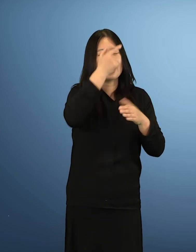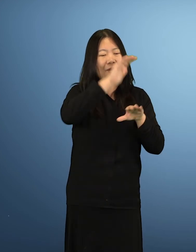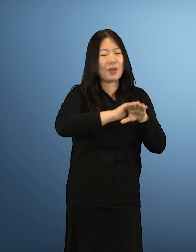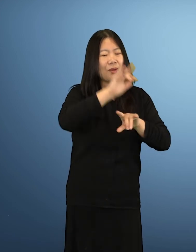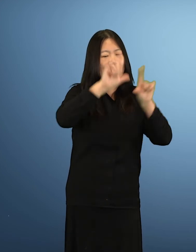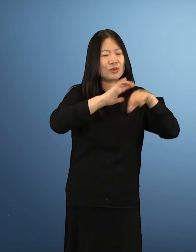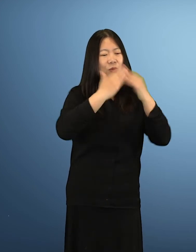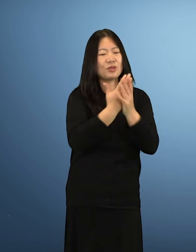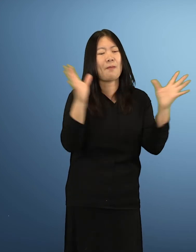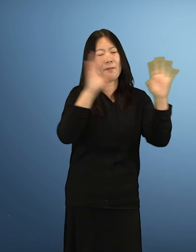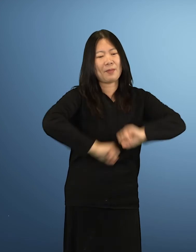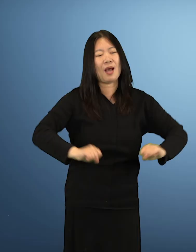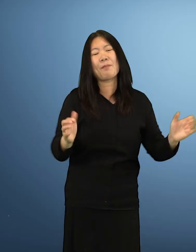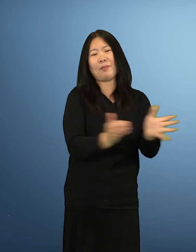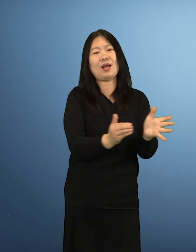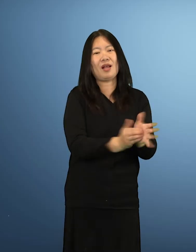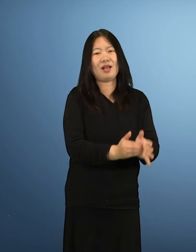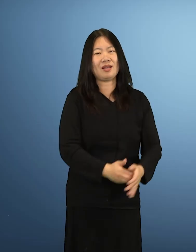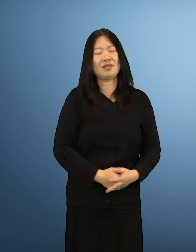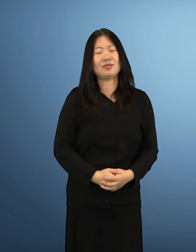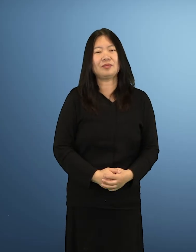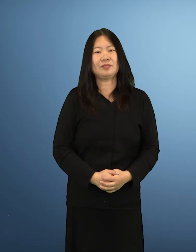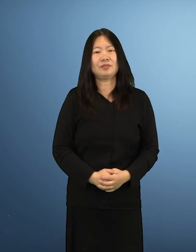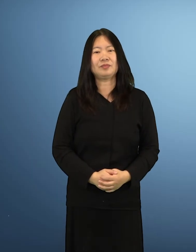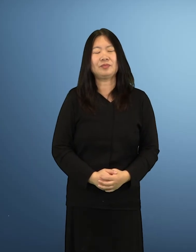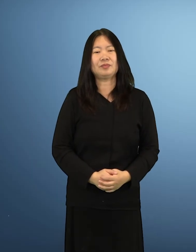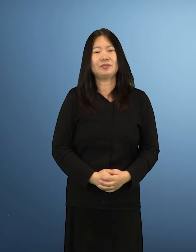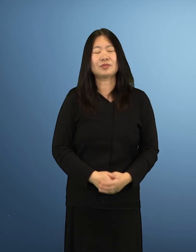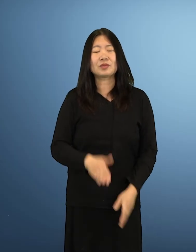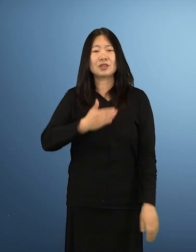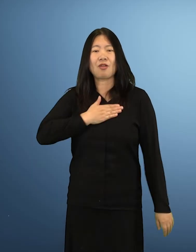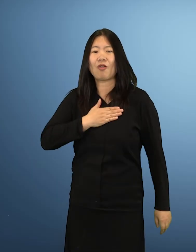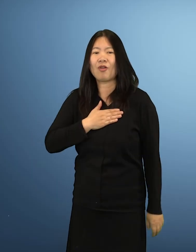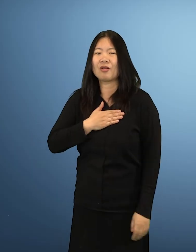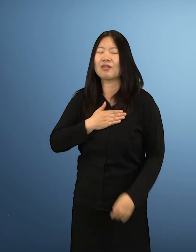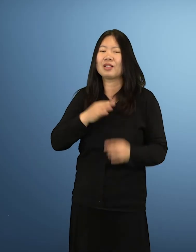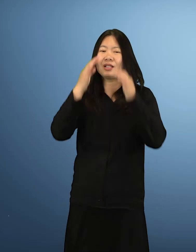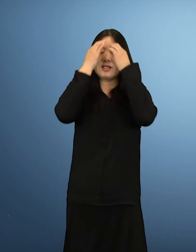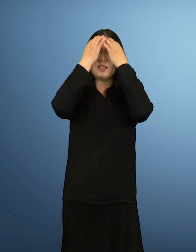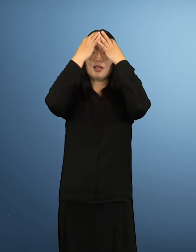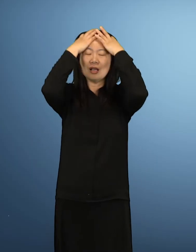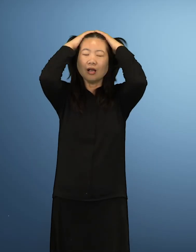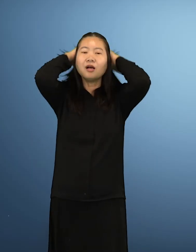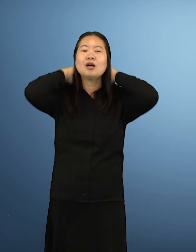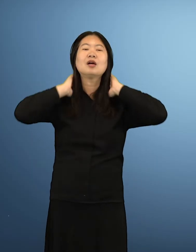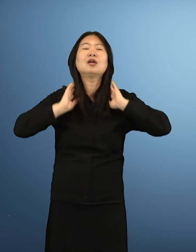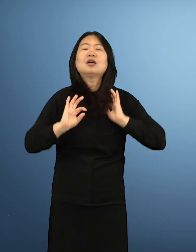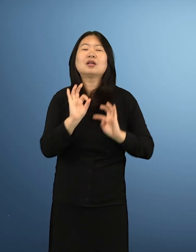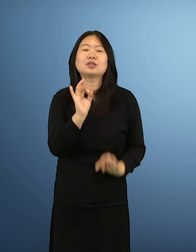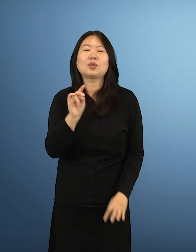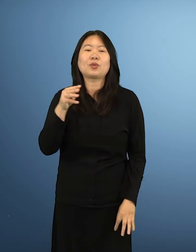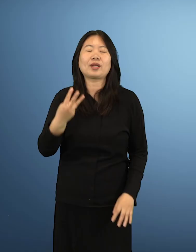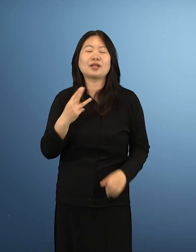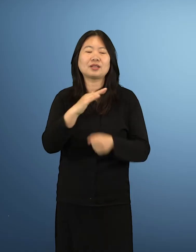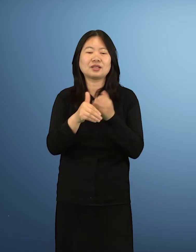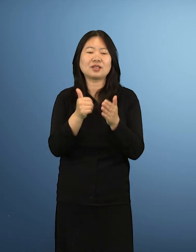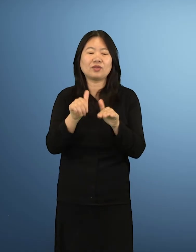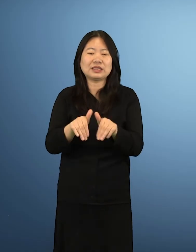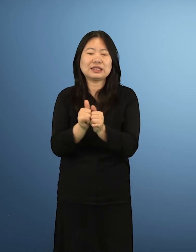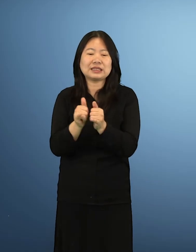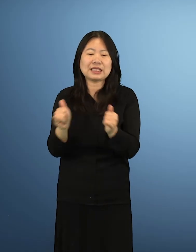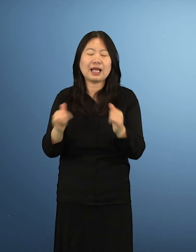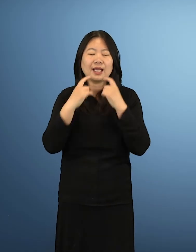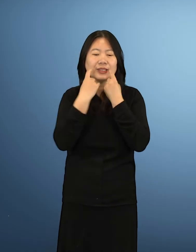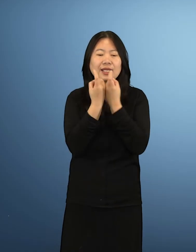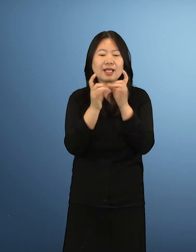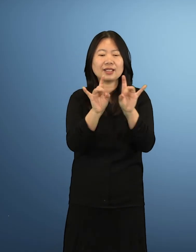이제 그 형식마저도 안 하더라 그 말이에요. 저는 이 요엘 선지자가 그